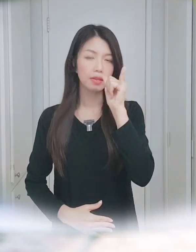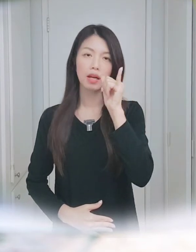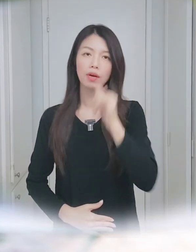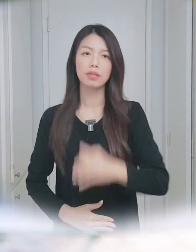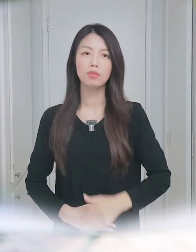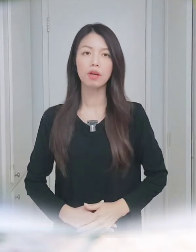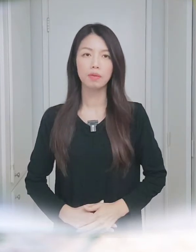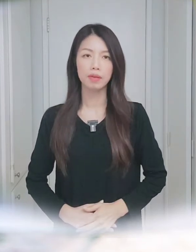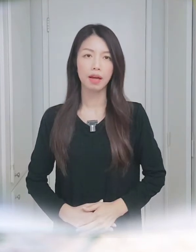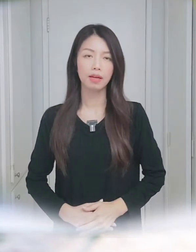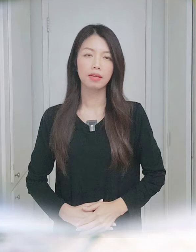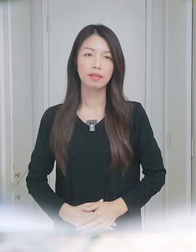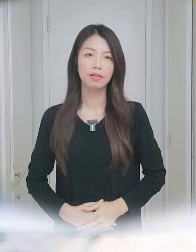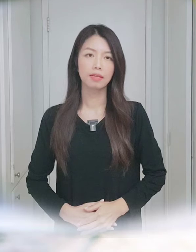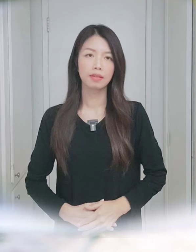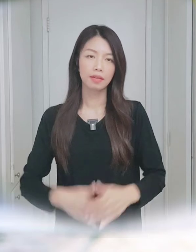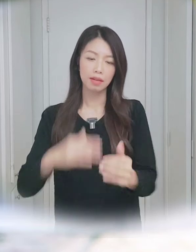주시면 있다라고 하는 뜻의 수어가 됩니다.